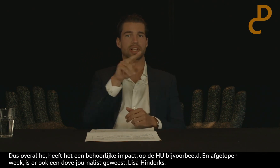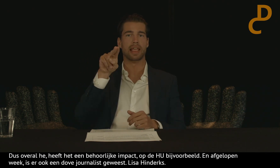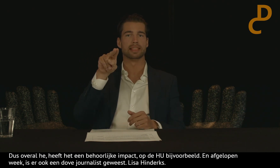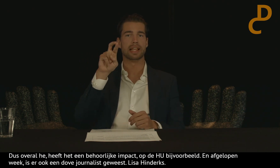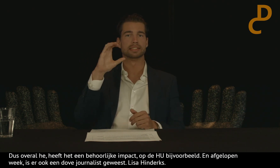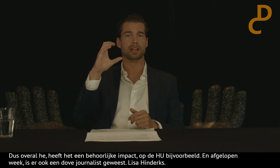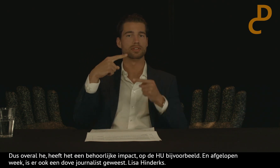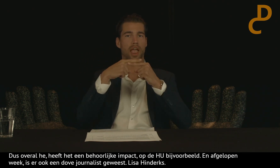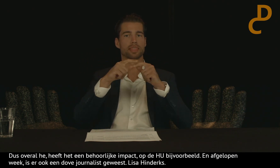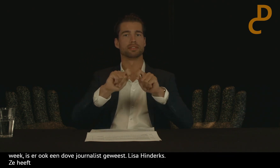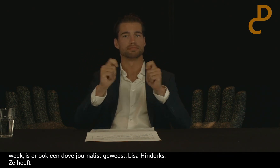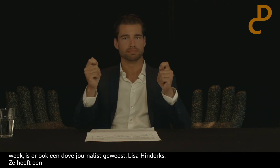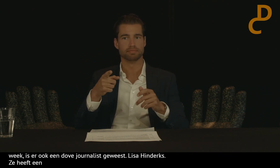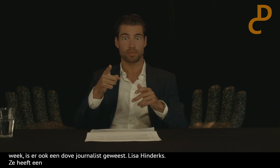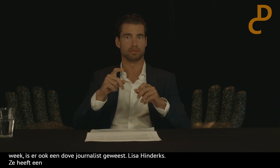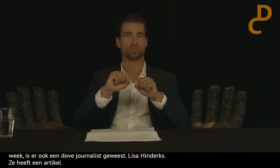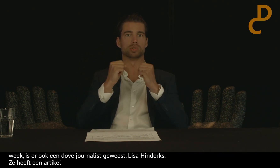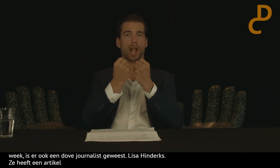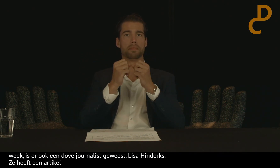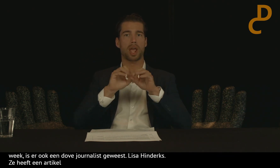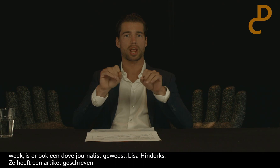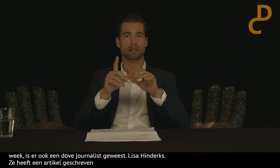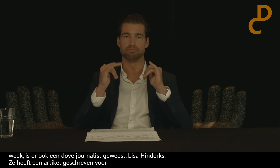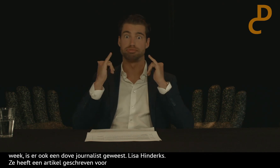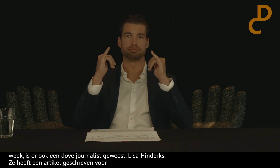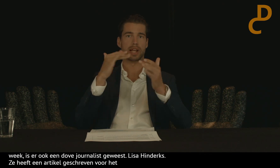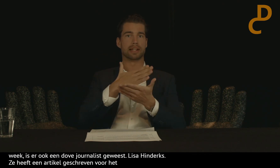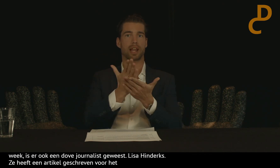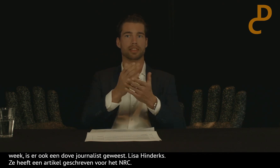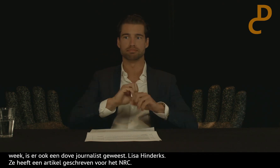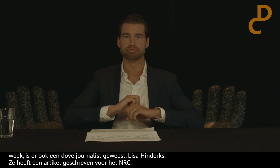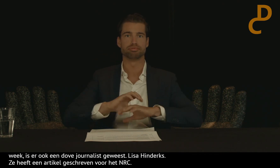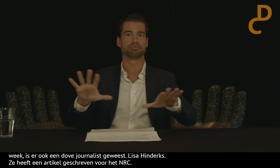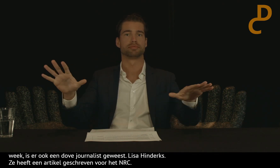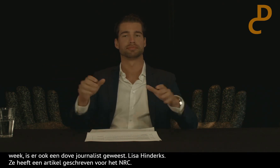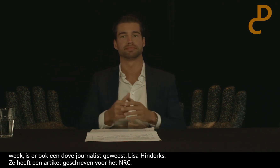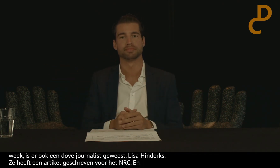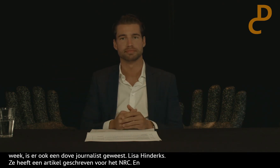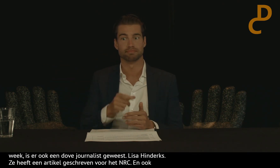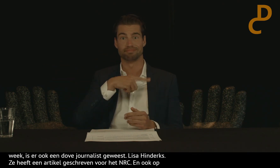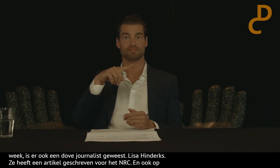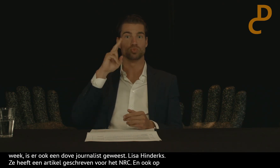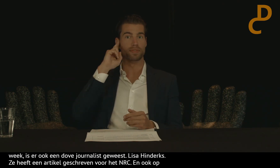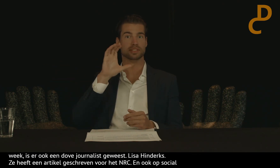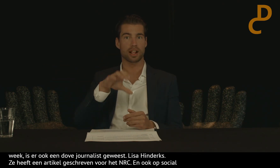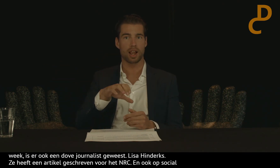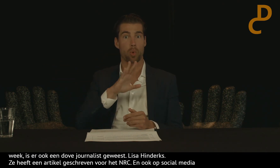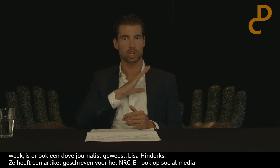artikel geschreven voor de NRC Dagblad. En ook op sociale media is dat heel veel gedeeld. En